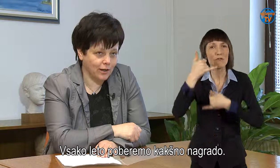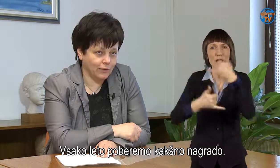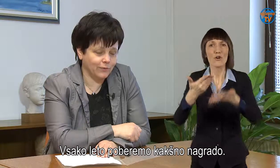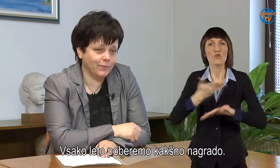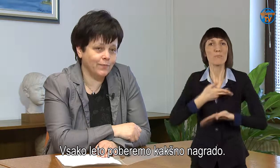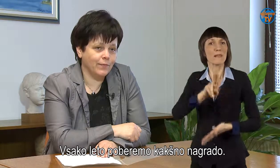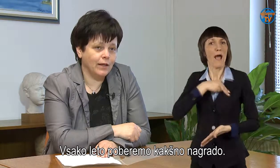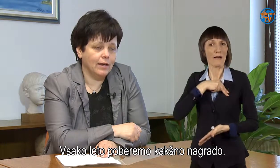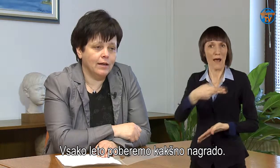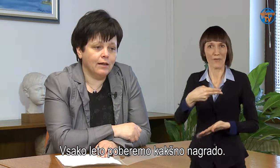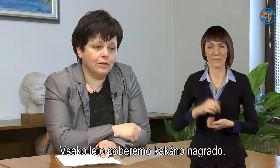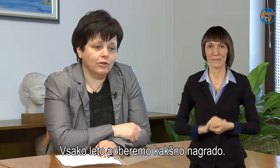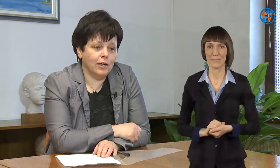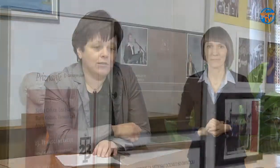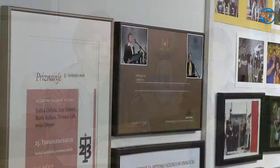kakšno nagrado.